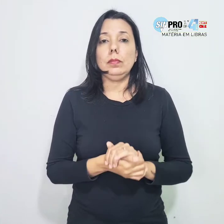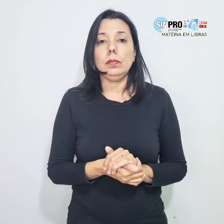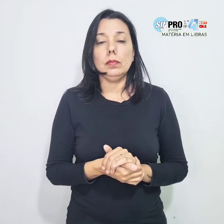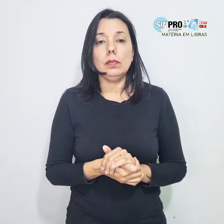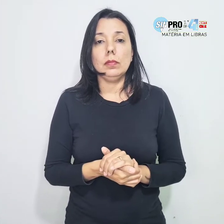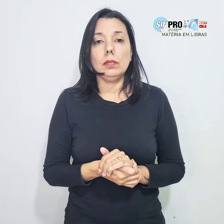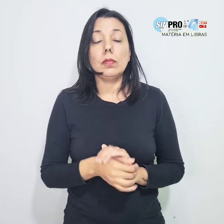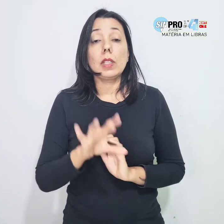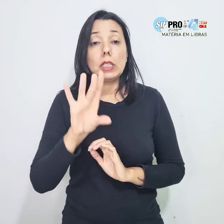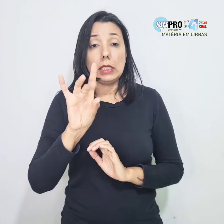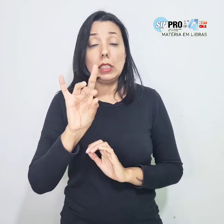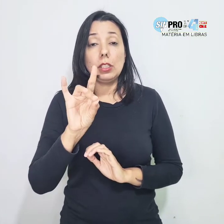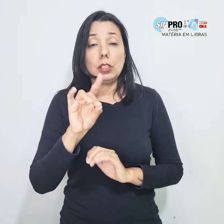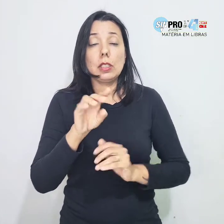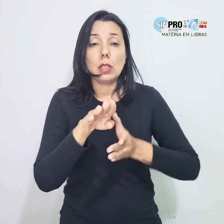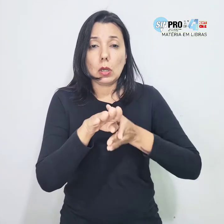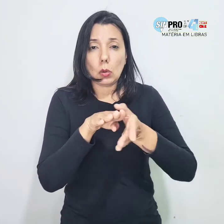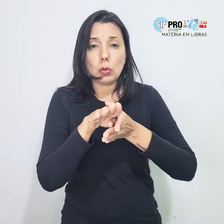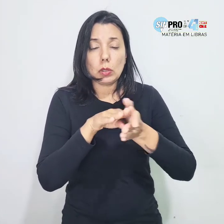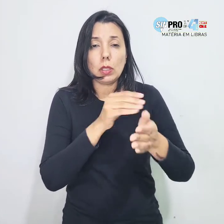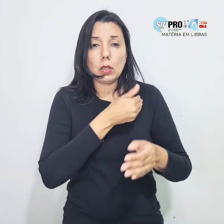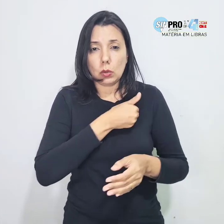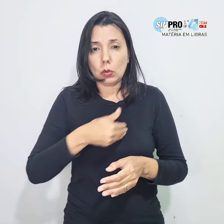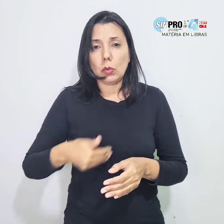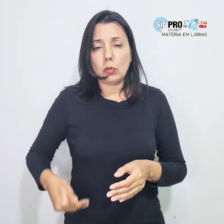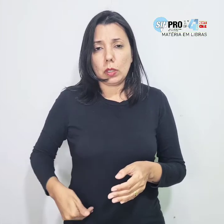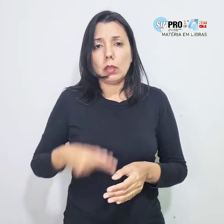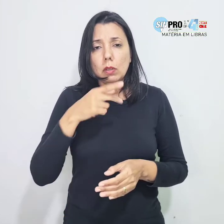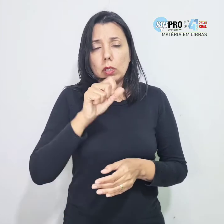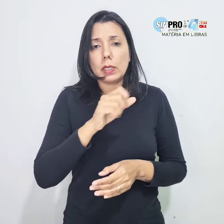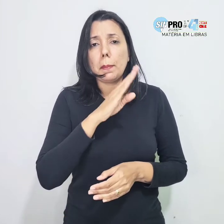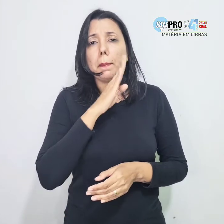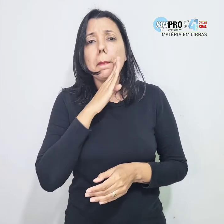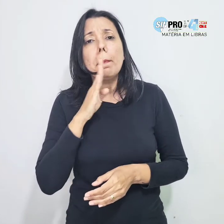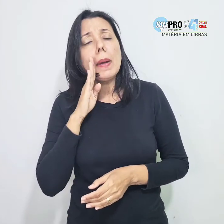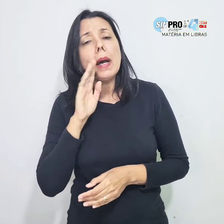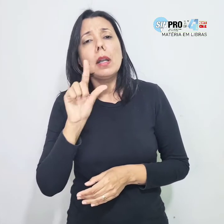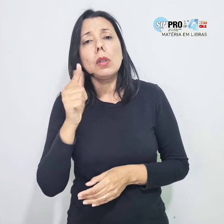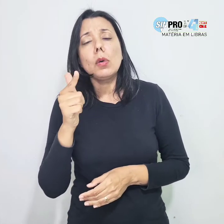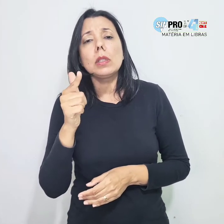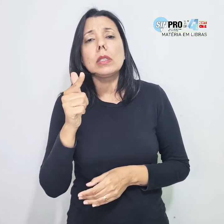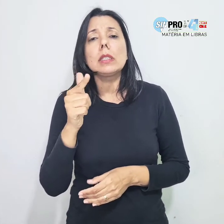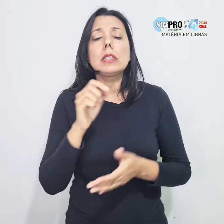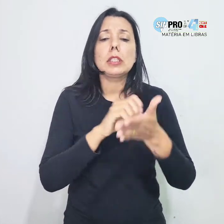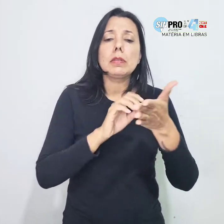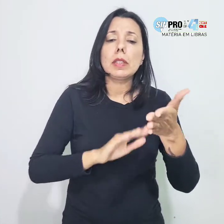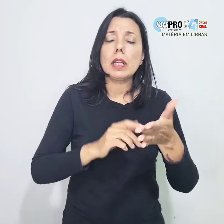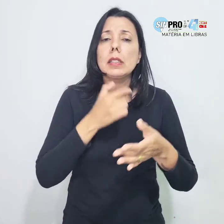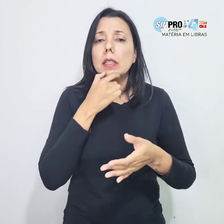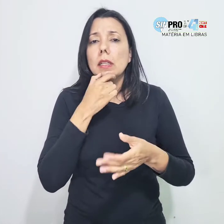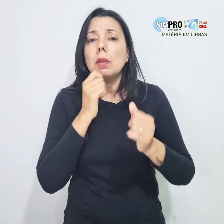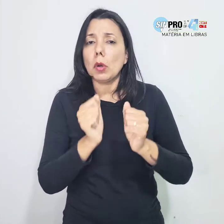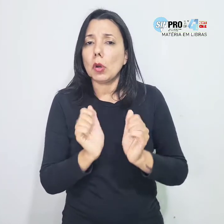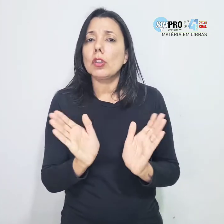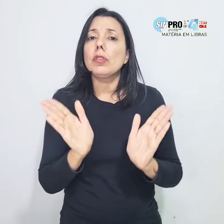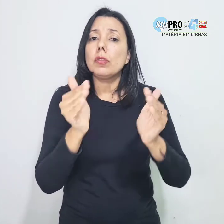Um cientista que aconselha o governo disse que bares e outras atividades na Inglaterra podem ter que fechar para